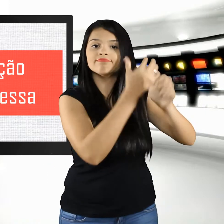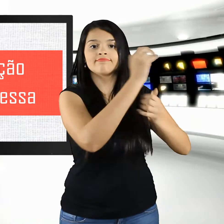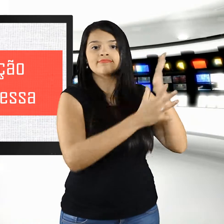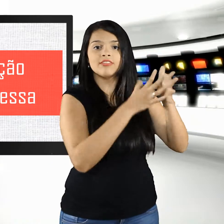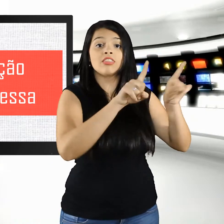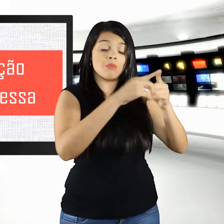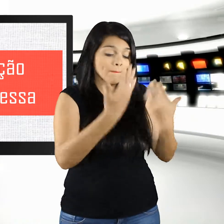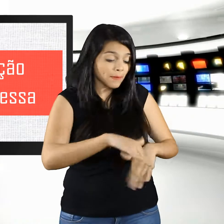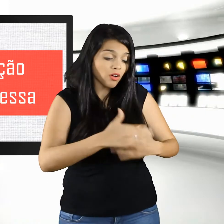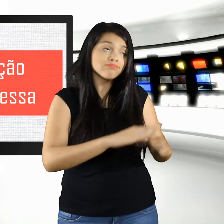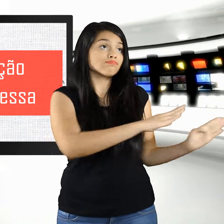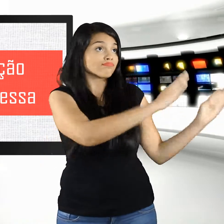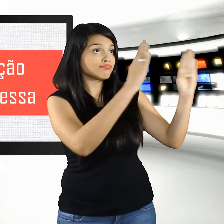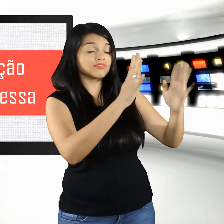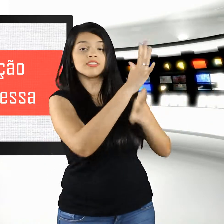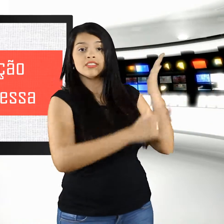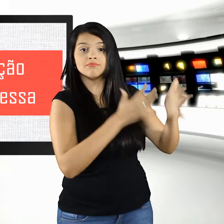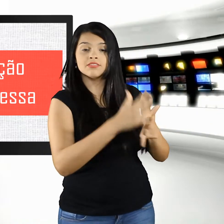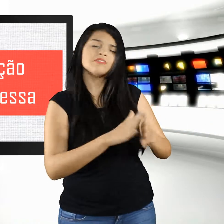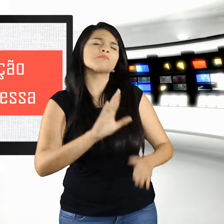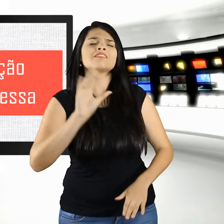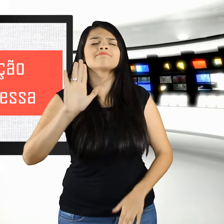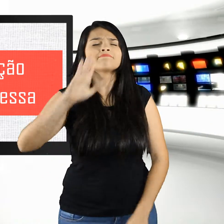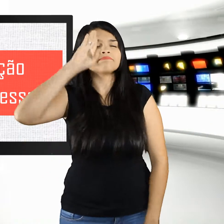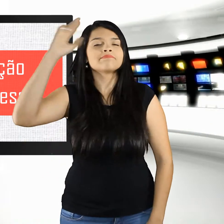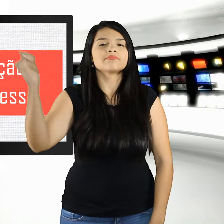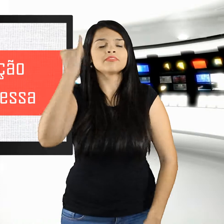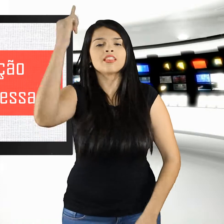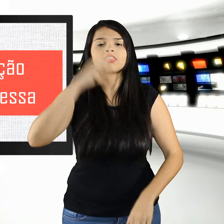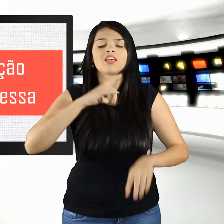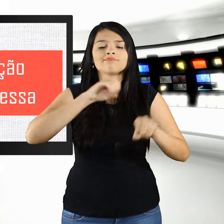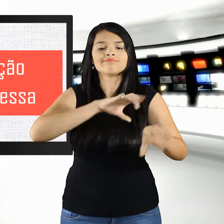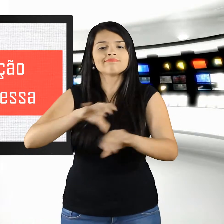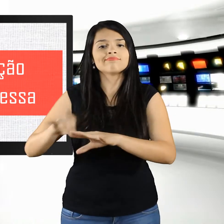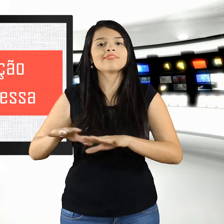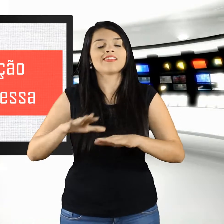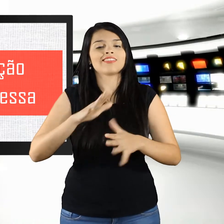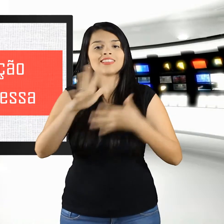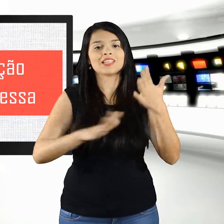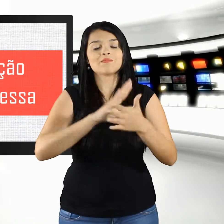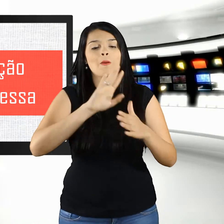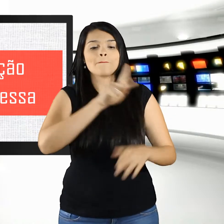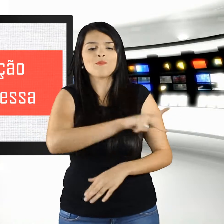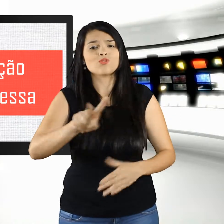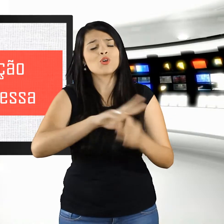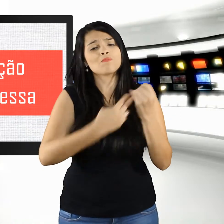em Libras. E o mais importante, a instrução em Libras pelos professores bilíngues, que são poucos em